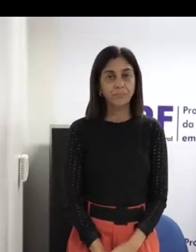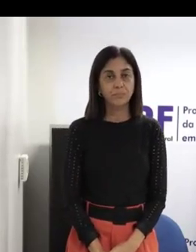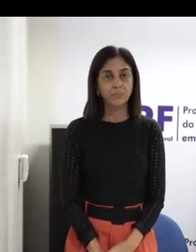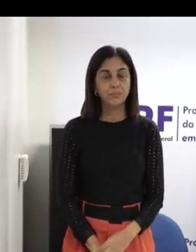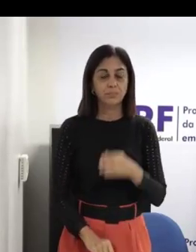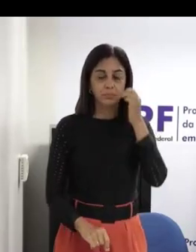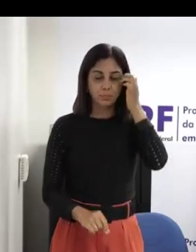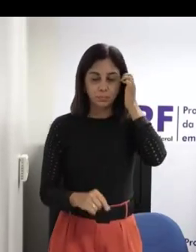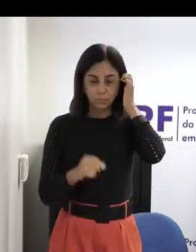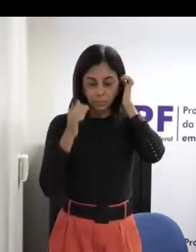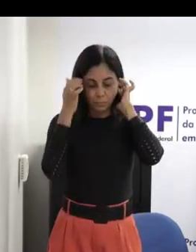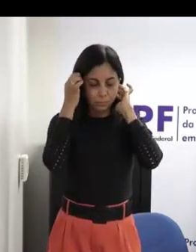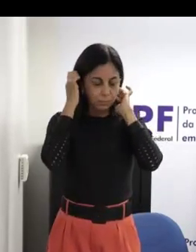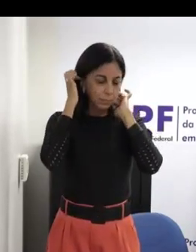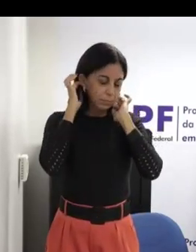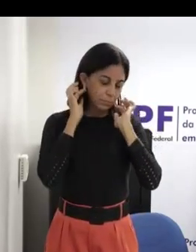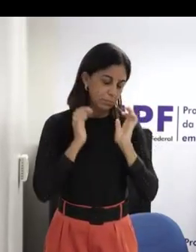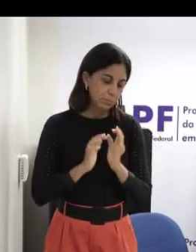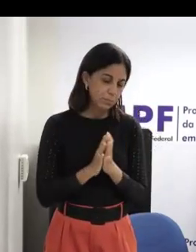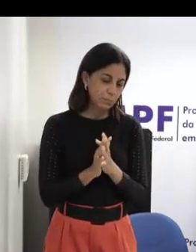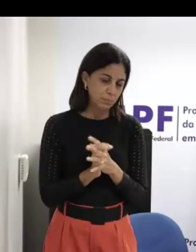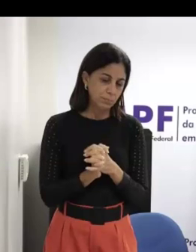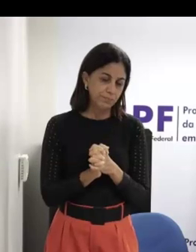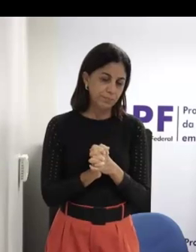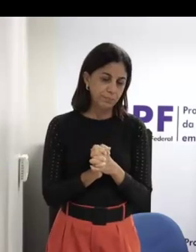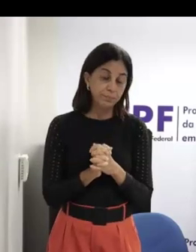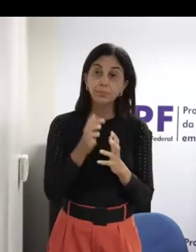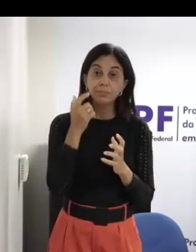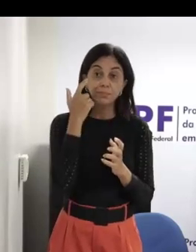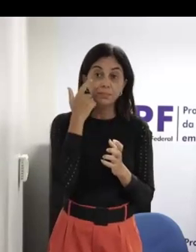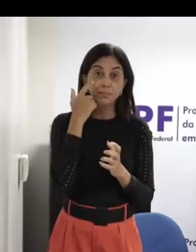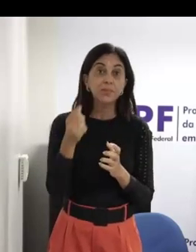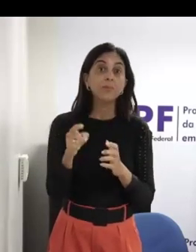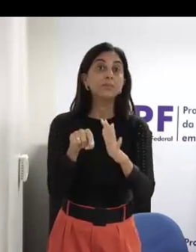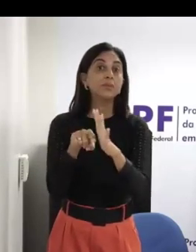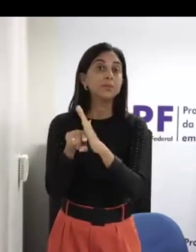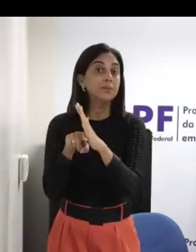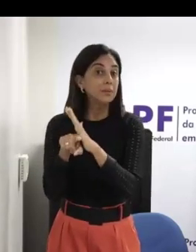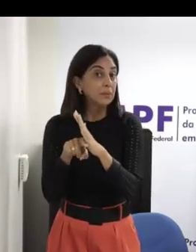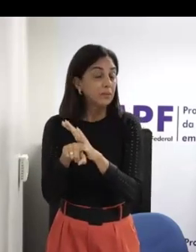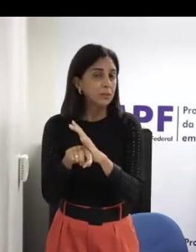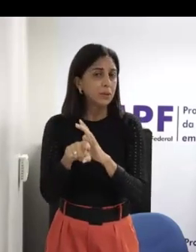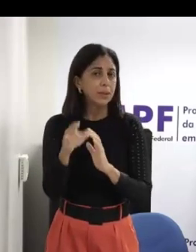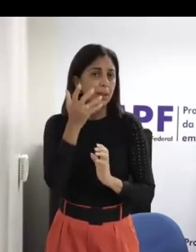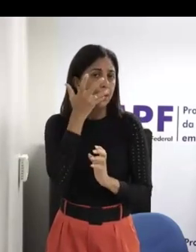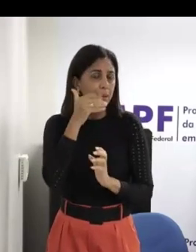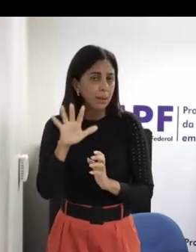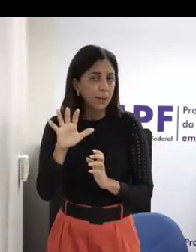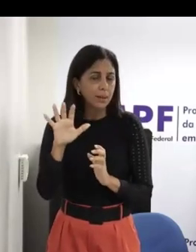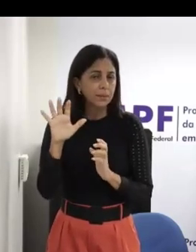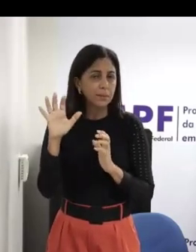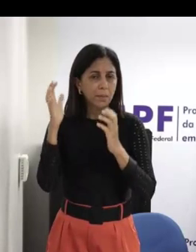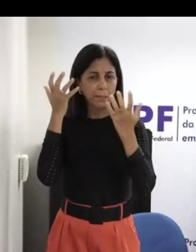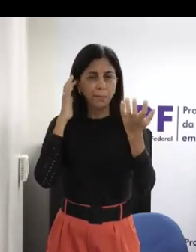vocês quando trouxerem essas notícias como uma denunciação caluniosa por isso que tem toda a investigação aquele elemento preparatório para